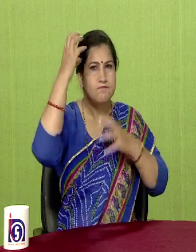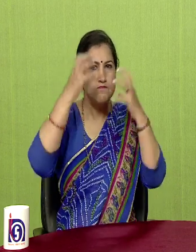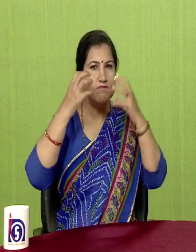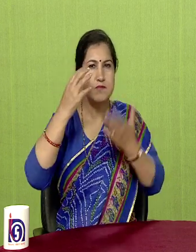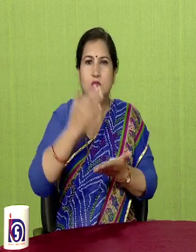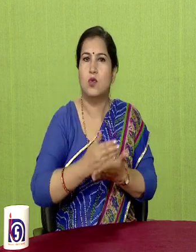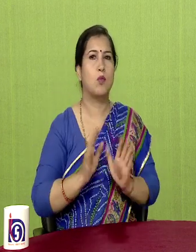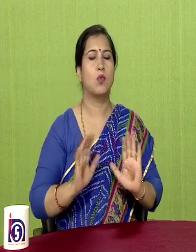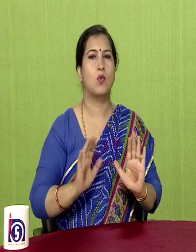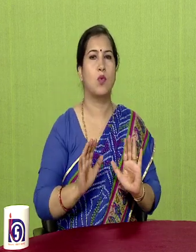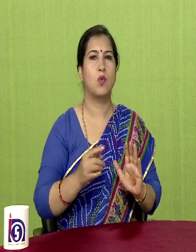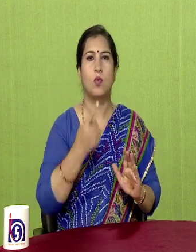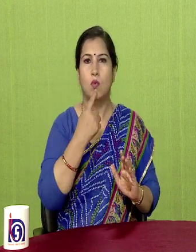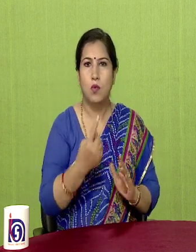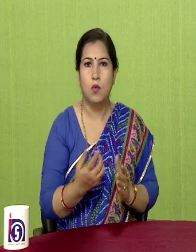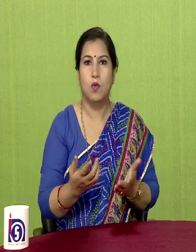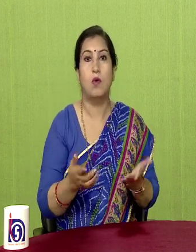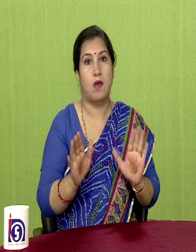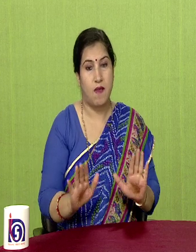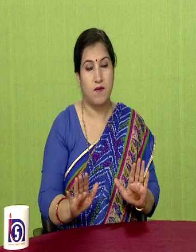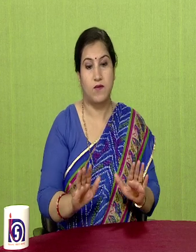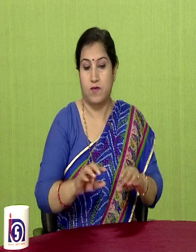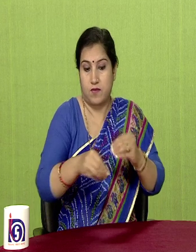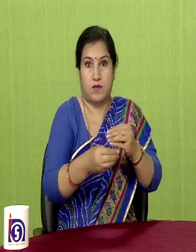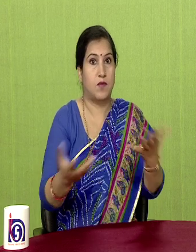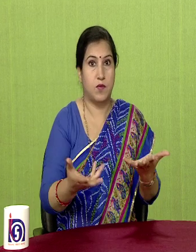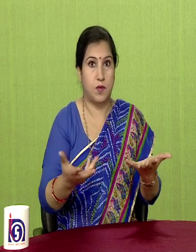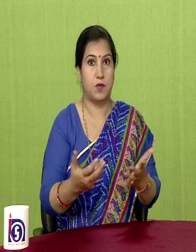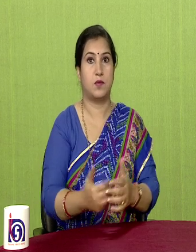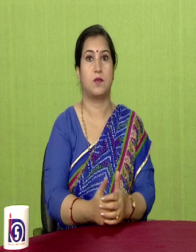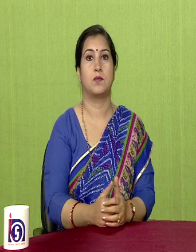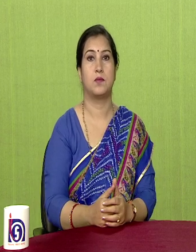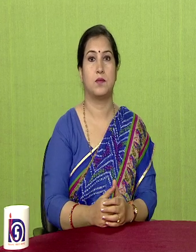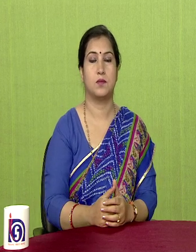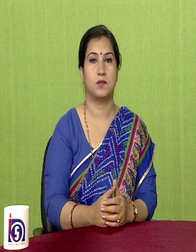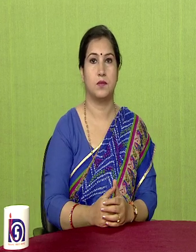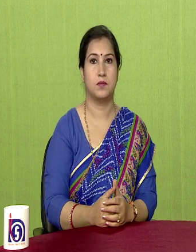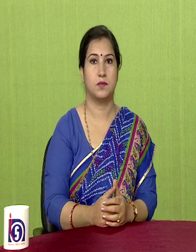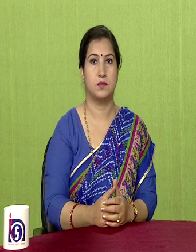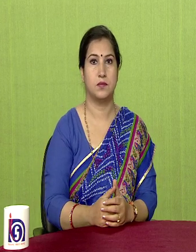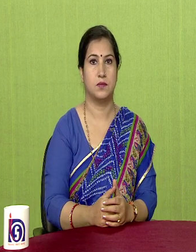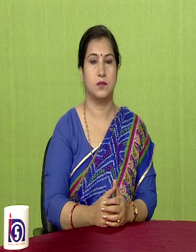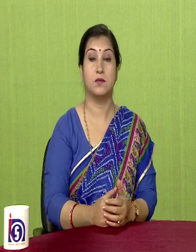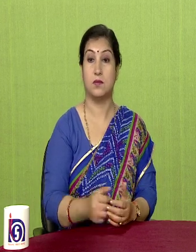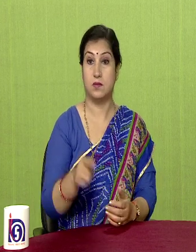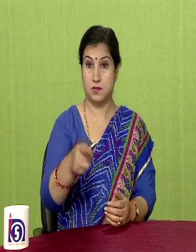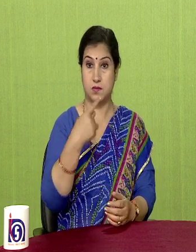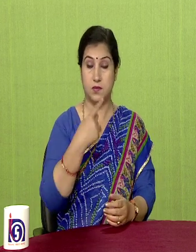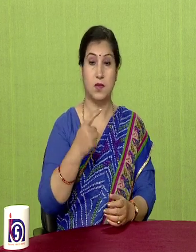पर राम की विशेष कृपा रही है। अतः